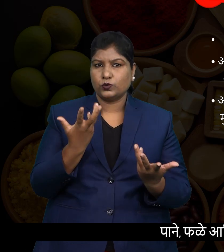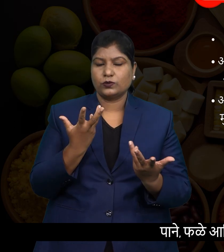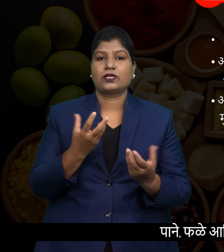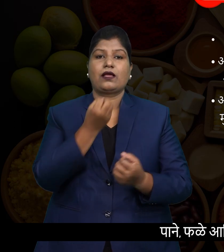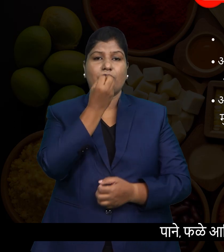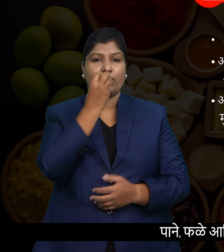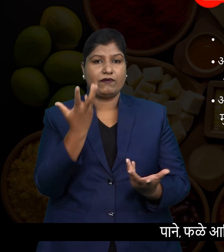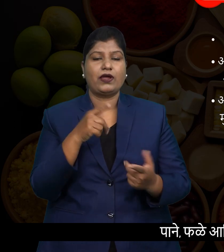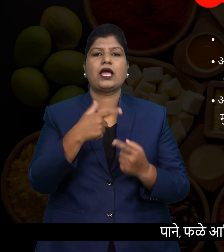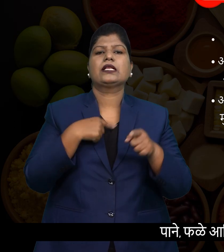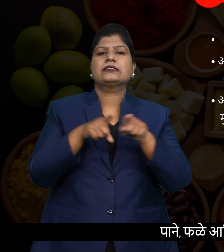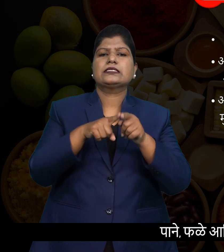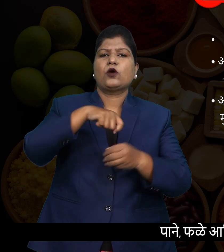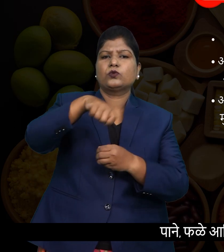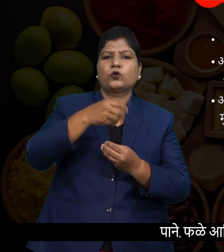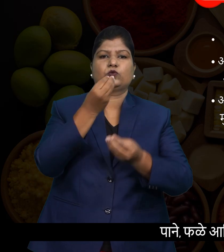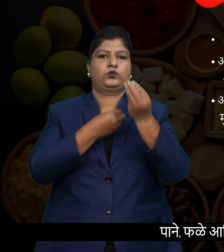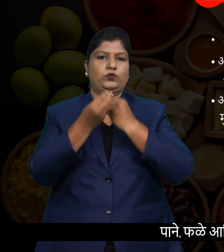अन्न म्हणून वापरतो.